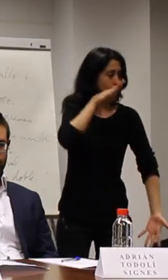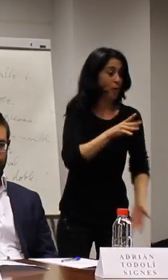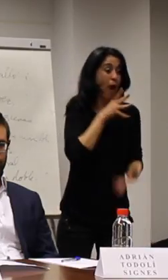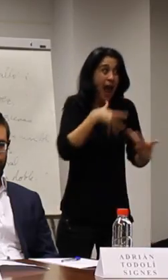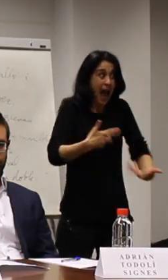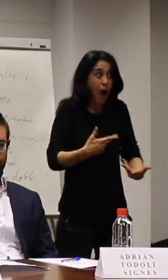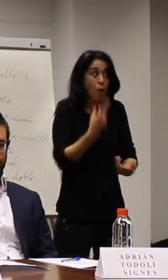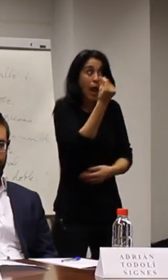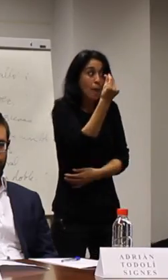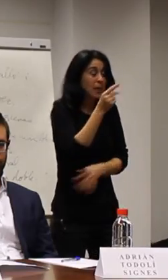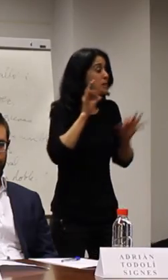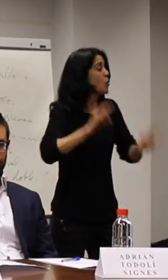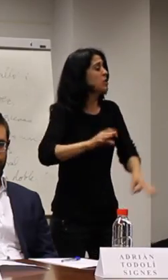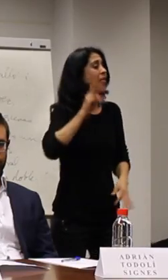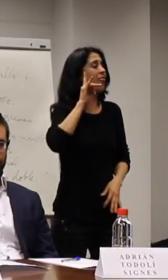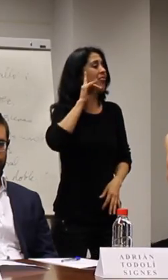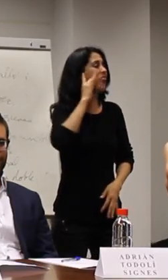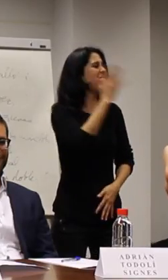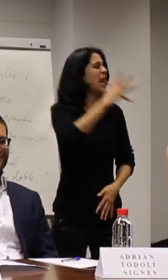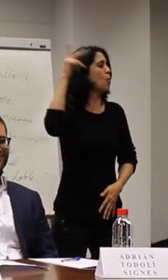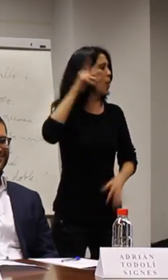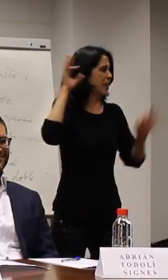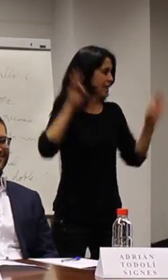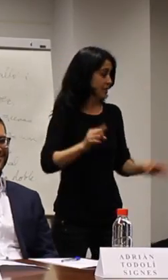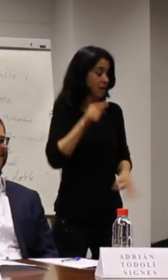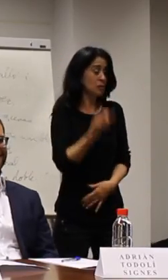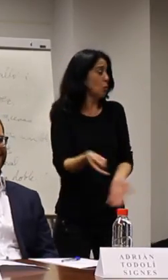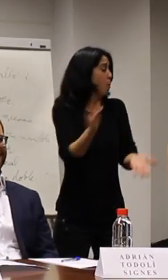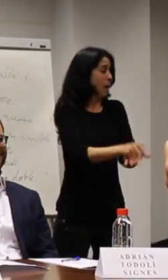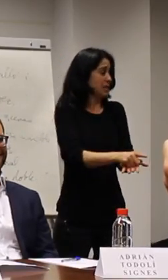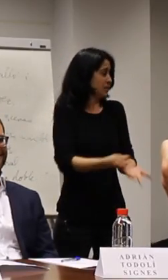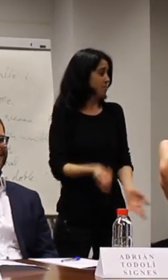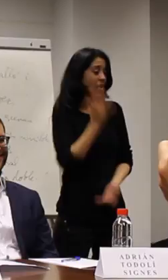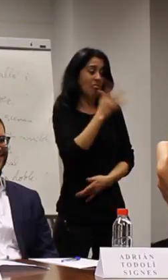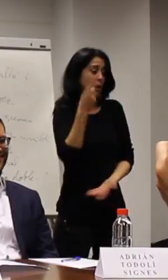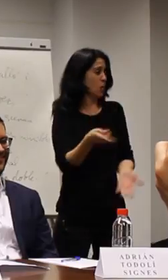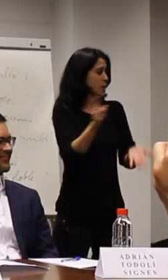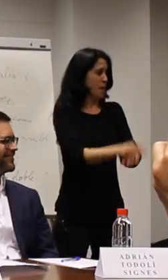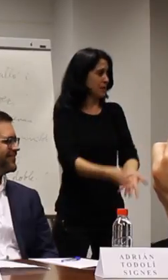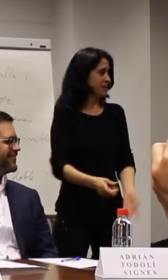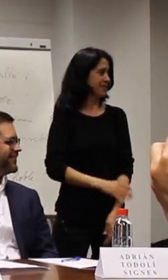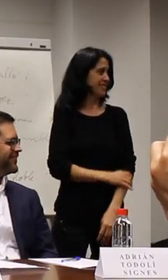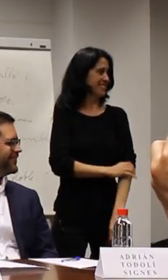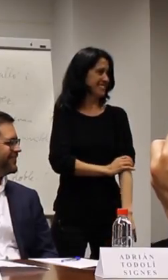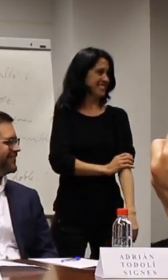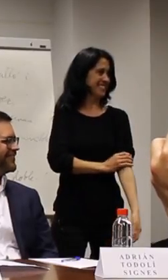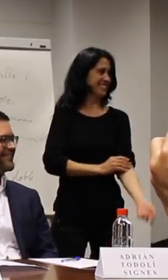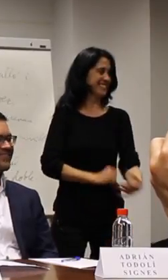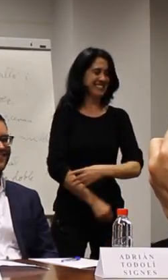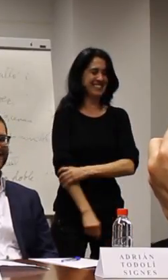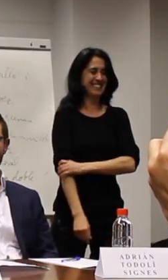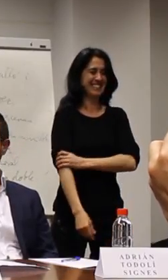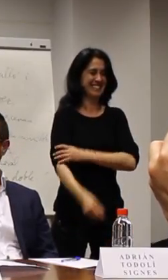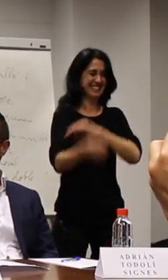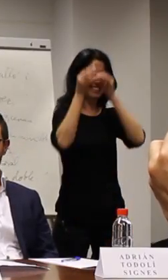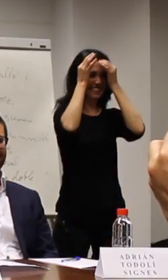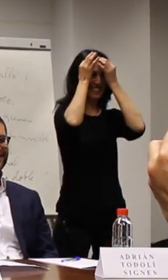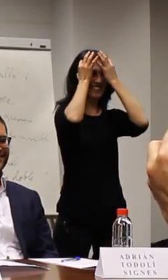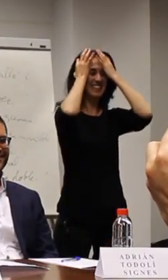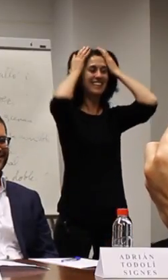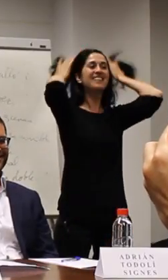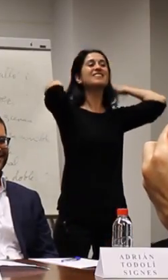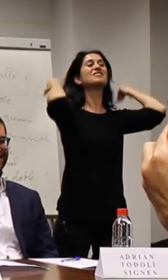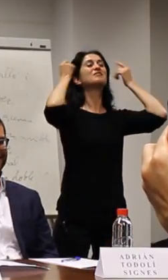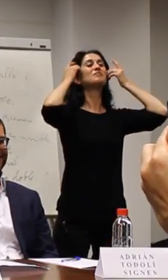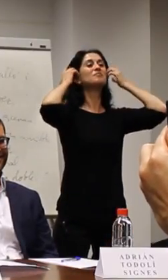capitalismo de delincuentes. Por tanto, esto es uno más, ¿no? Es una faceta más, ¿no? ¿Vale? Entonces, a partir de ese momento,